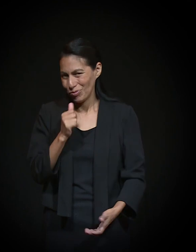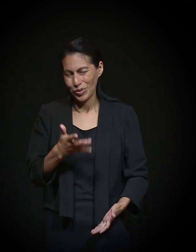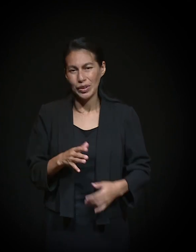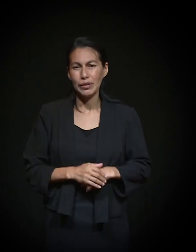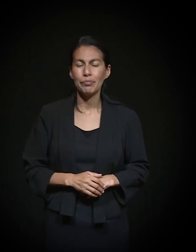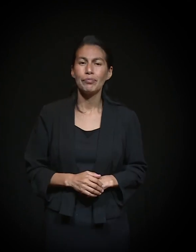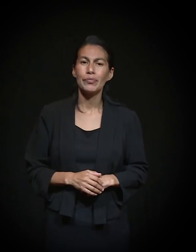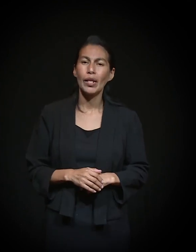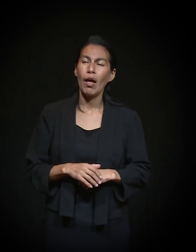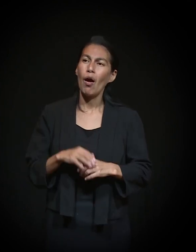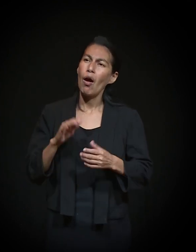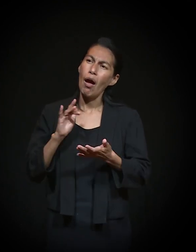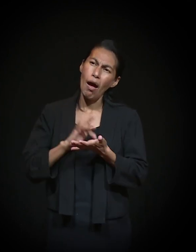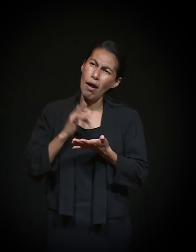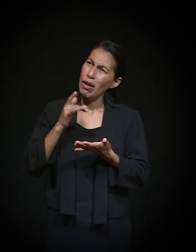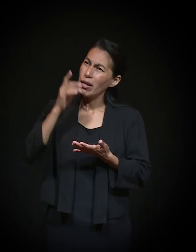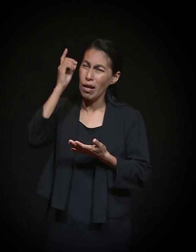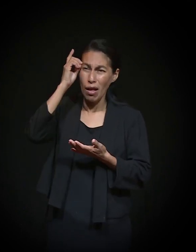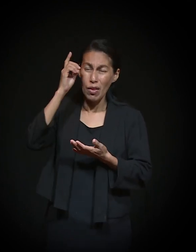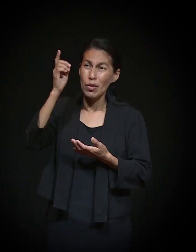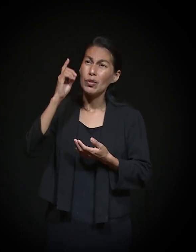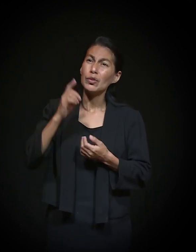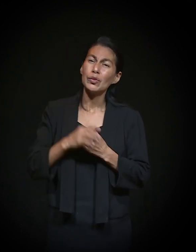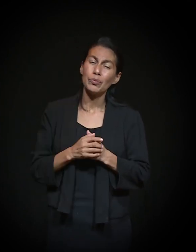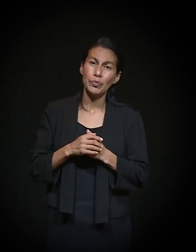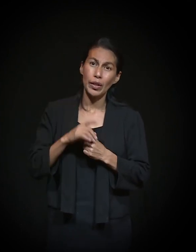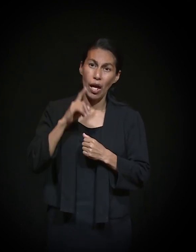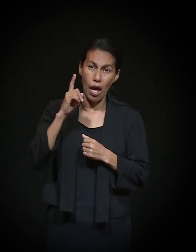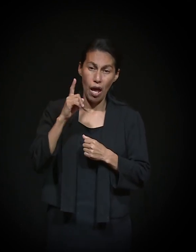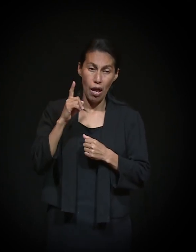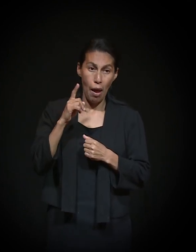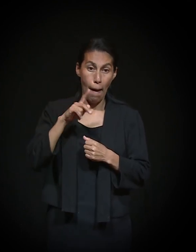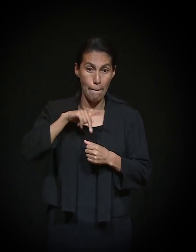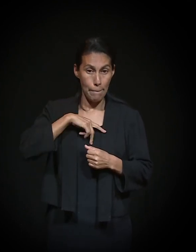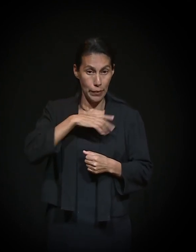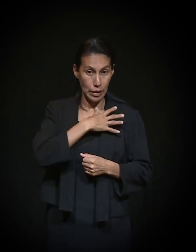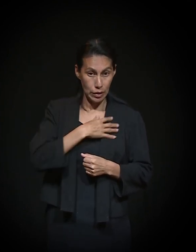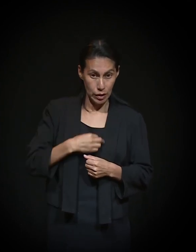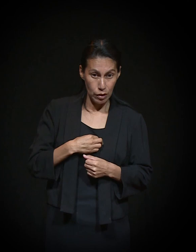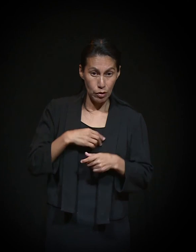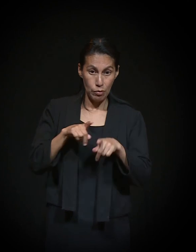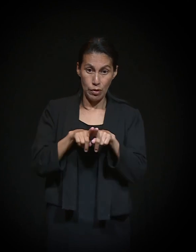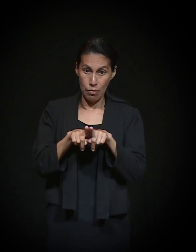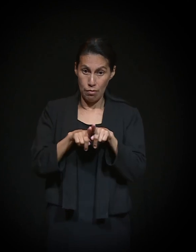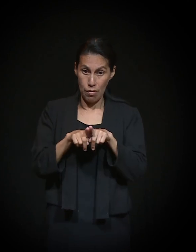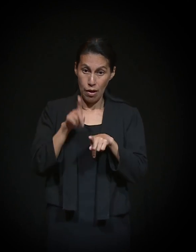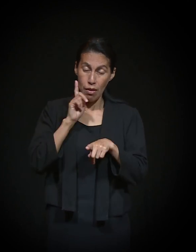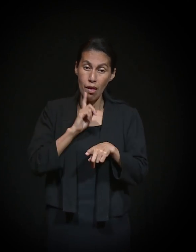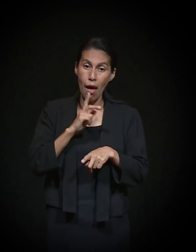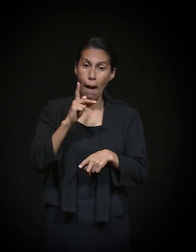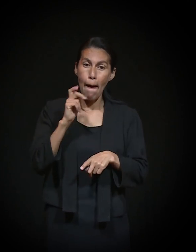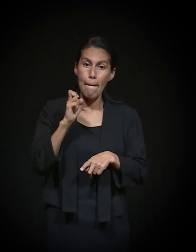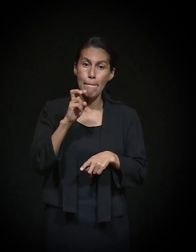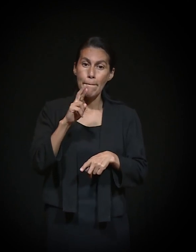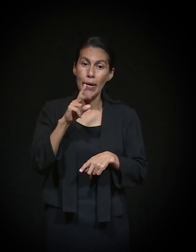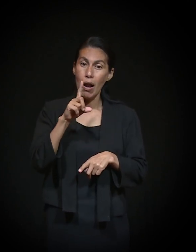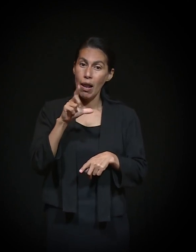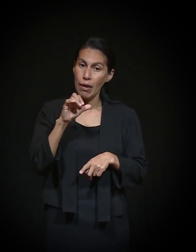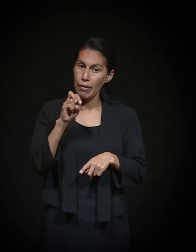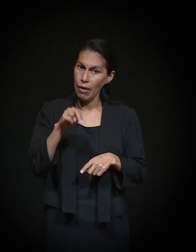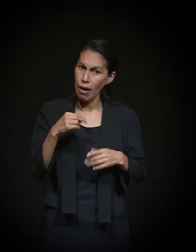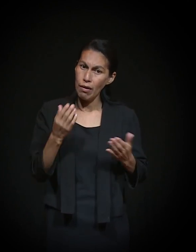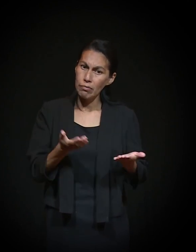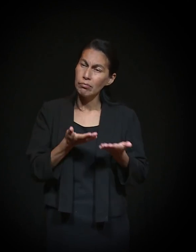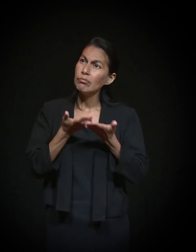por su cuidado y pongo en las manos de Dios a mis hijos y a mi hermana Carmen. Claro que sí, Lidia,